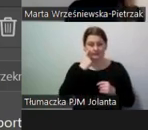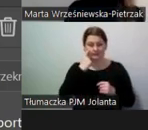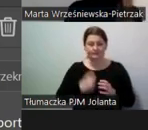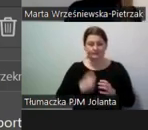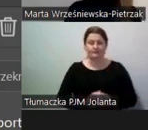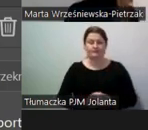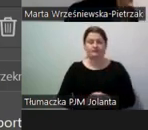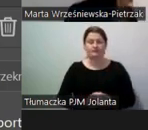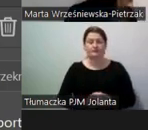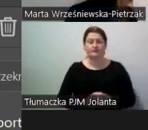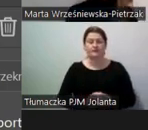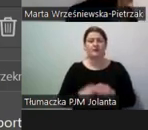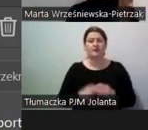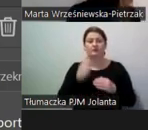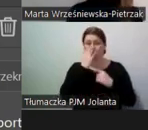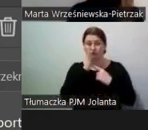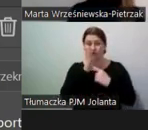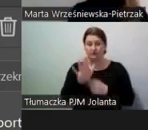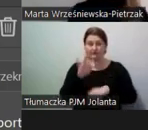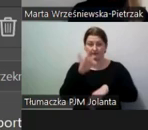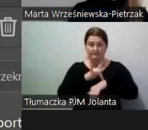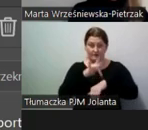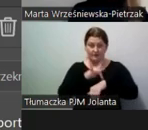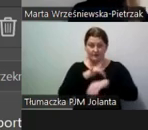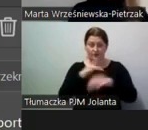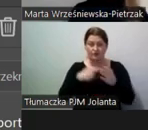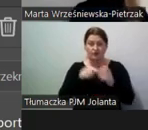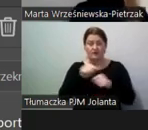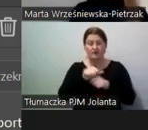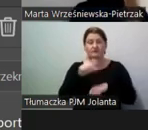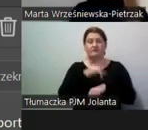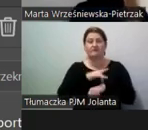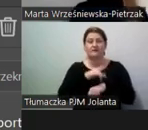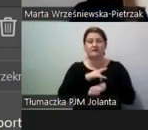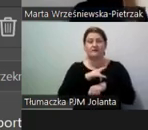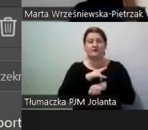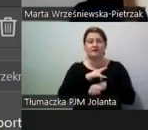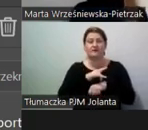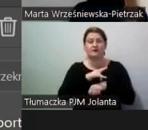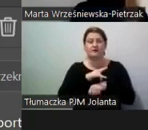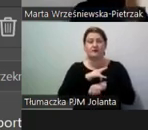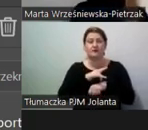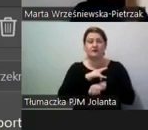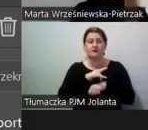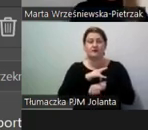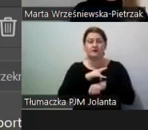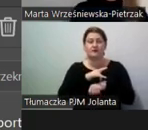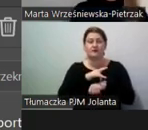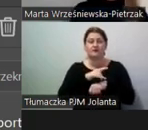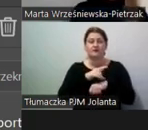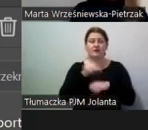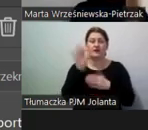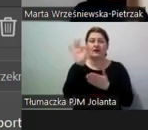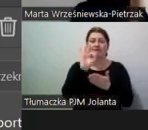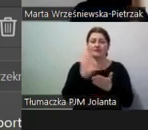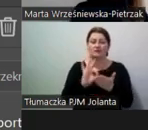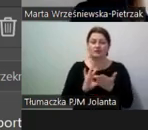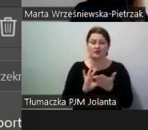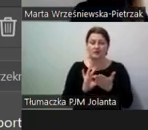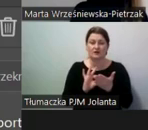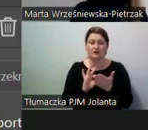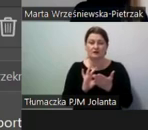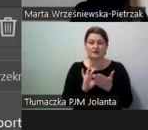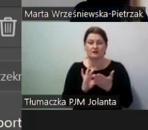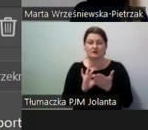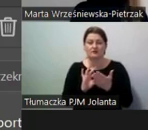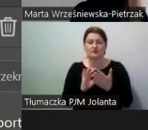że prezentowane wyniki są wynikami przedstawianymi w postaci graficznej, czyli w